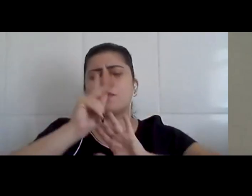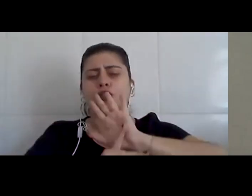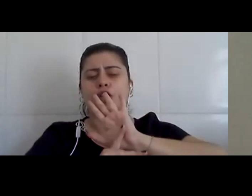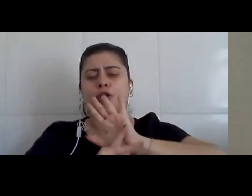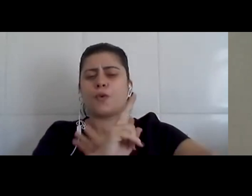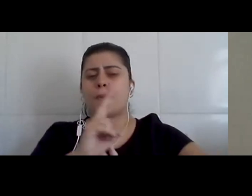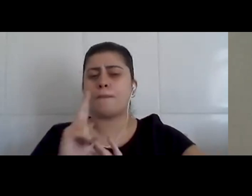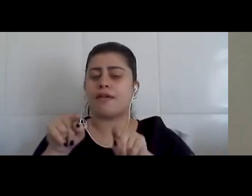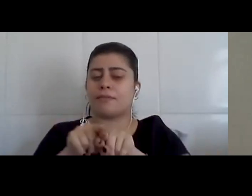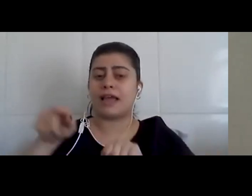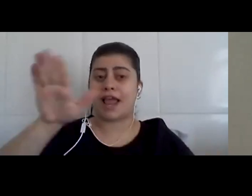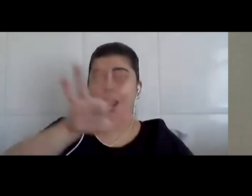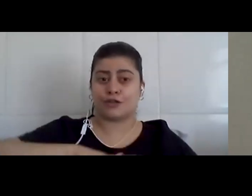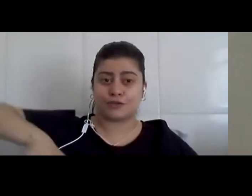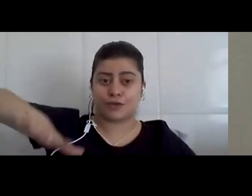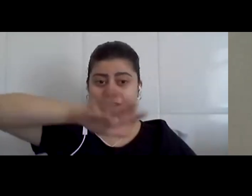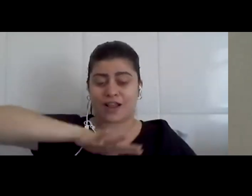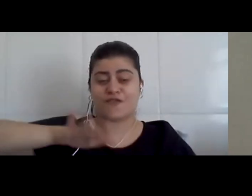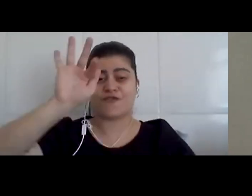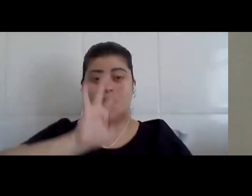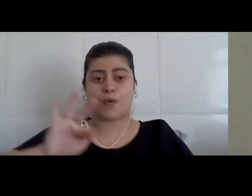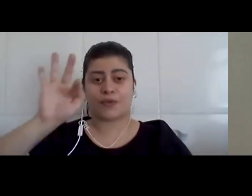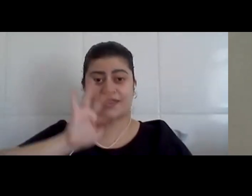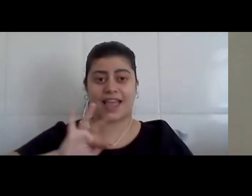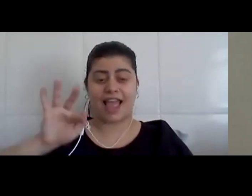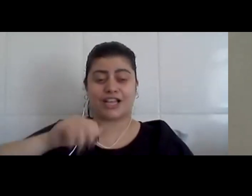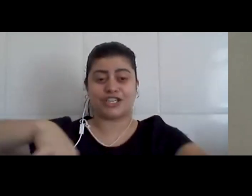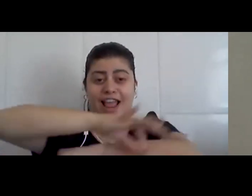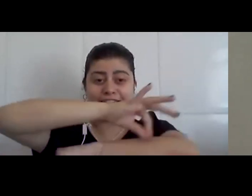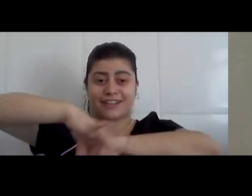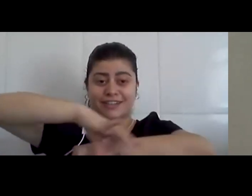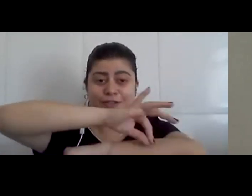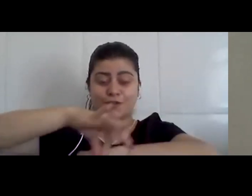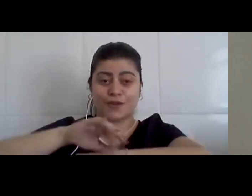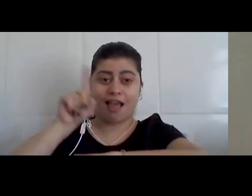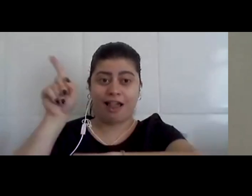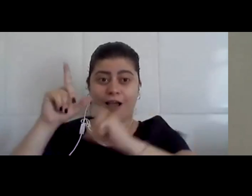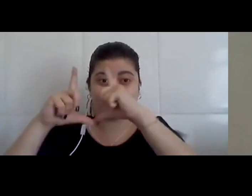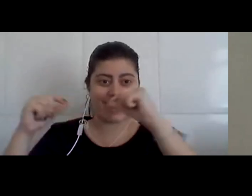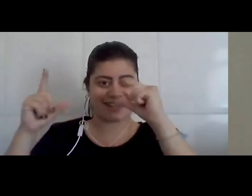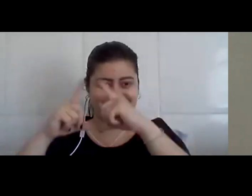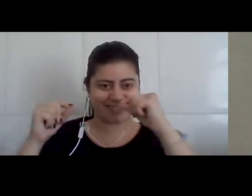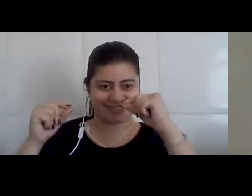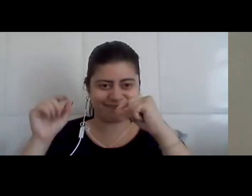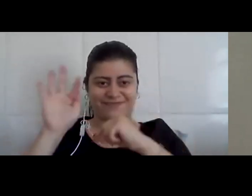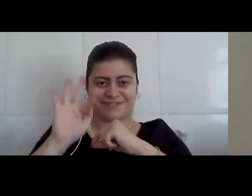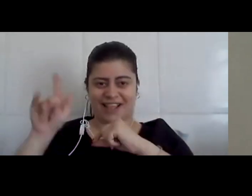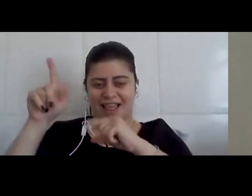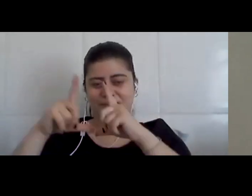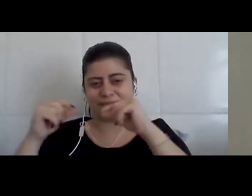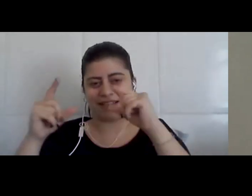Regional da Faculdade de Arquitetura e Urbanismo da Universidade de Brasília, a senhora Natália Lemos.